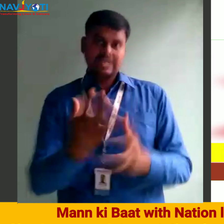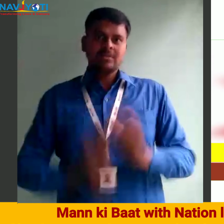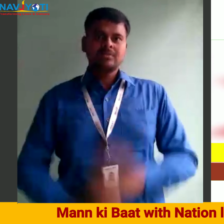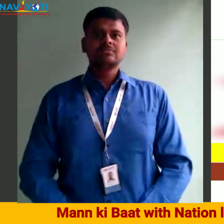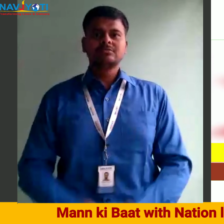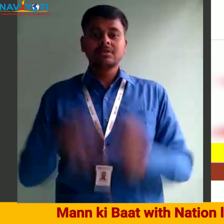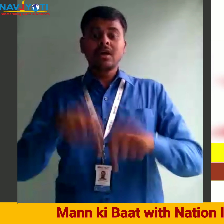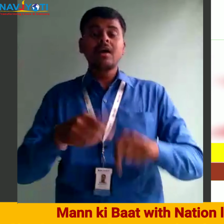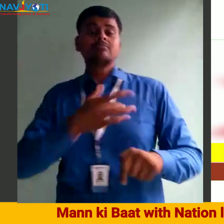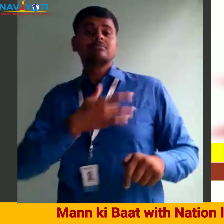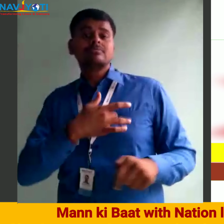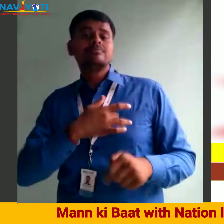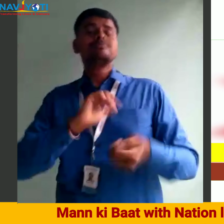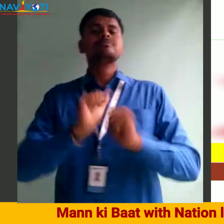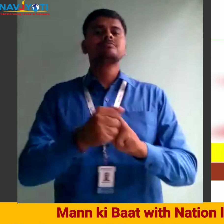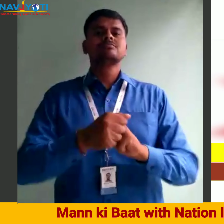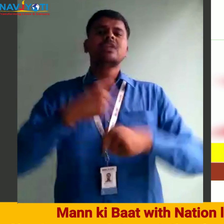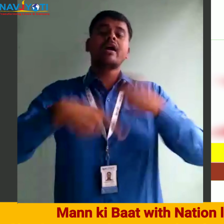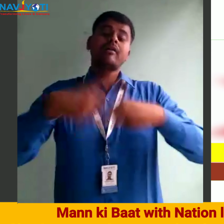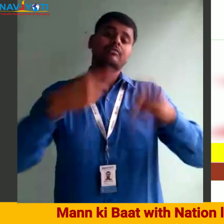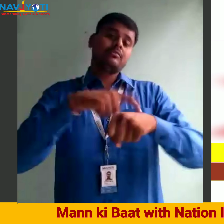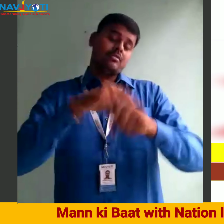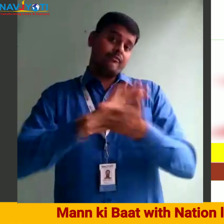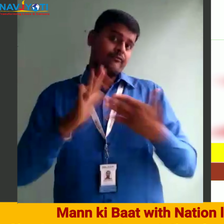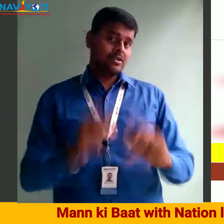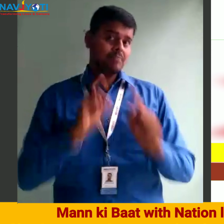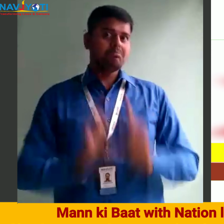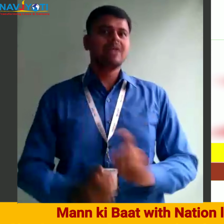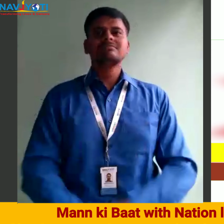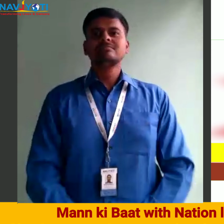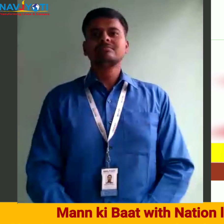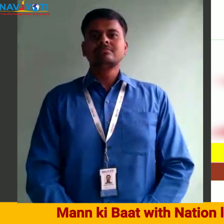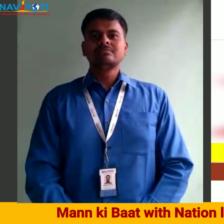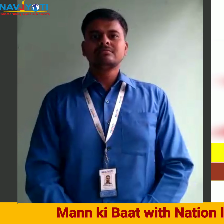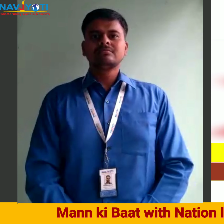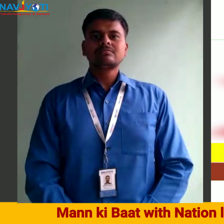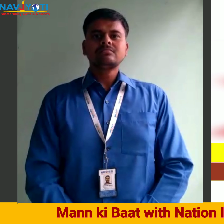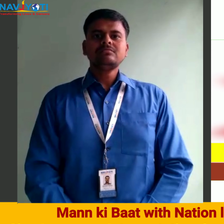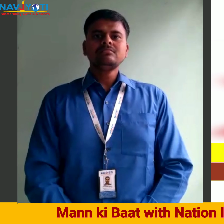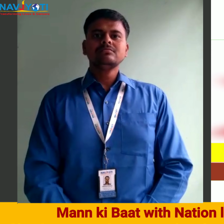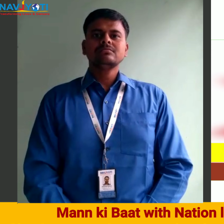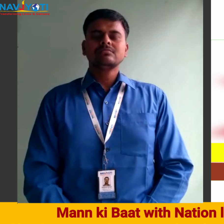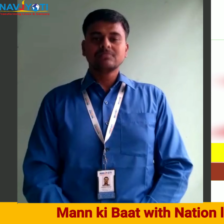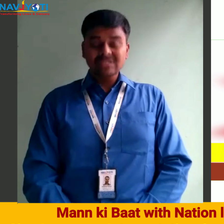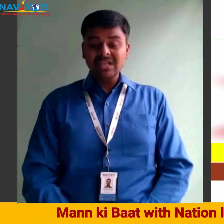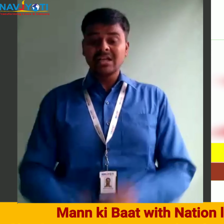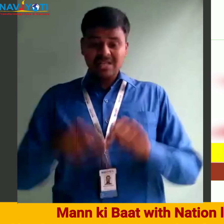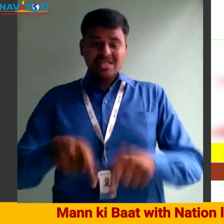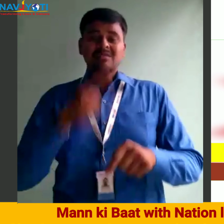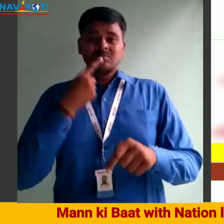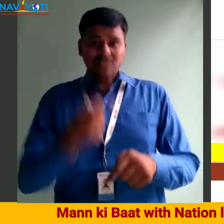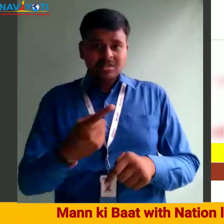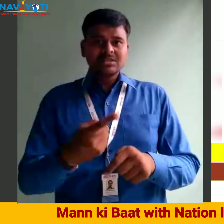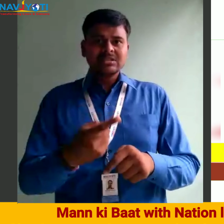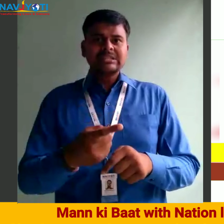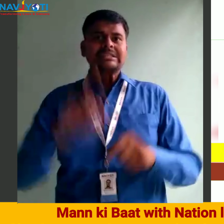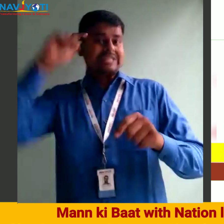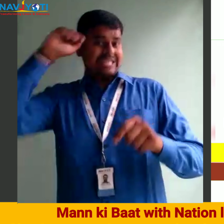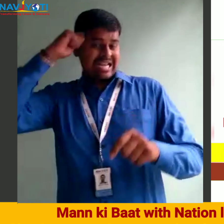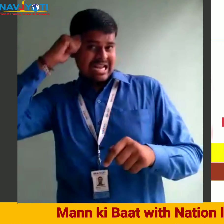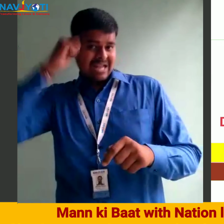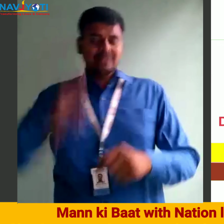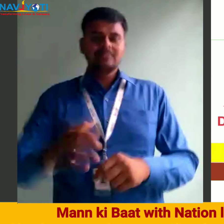हम हमेशा से ही इस समस्या को जानते रहे, लेकिन ये समस्या समाज से समाप्त होने का नाम